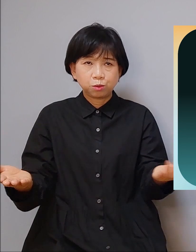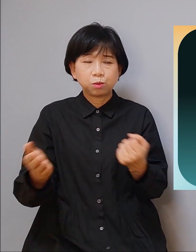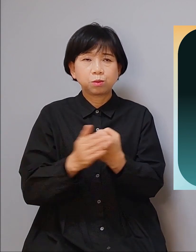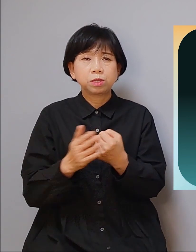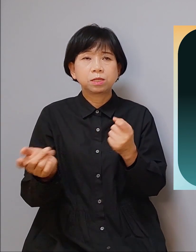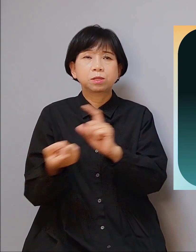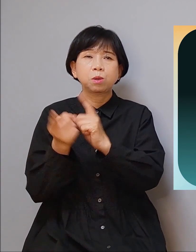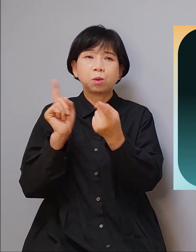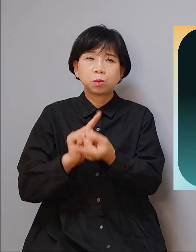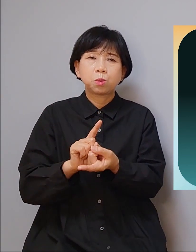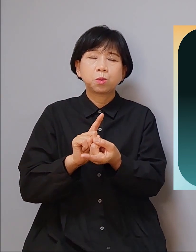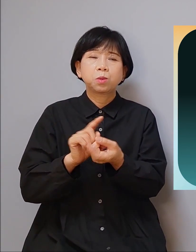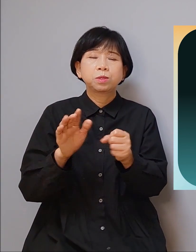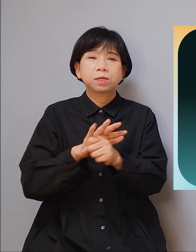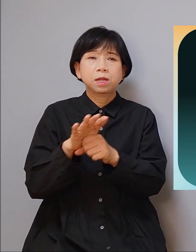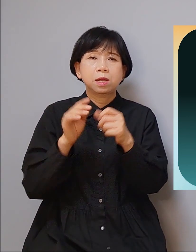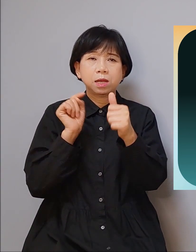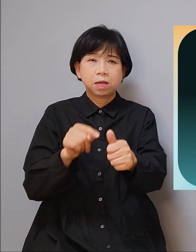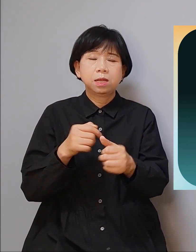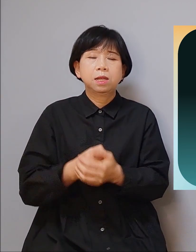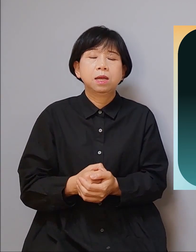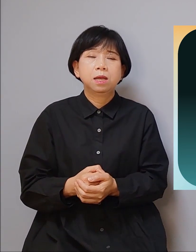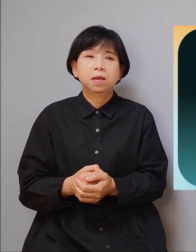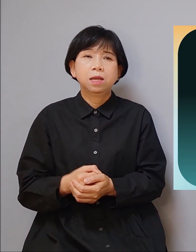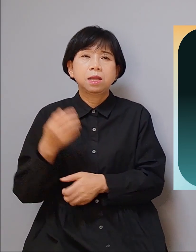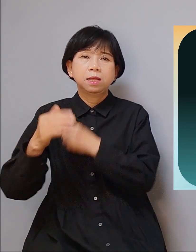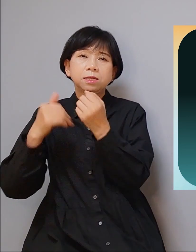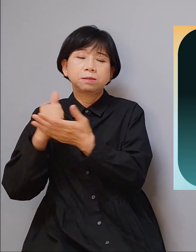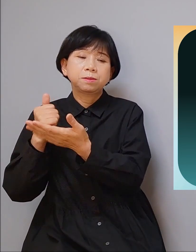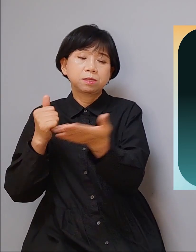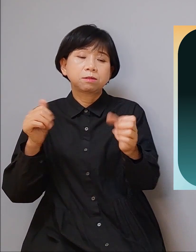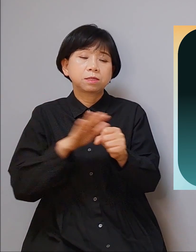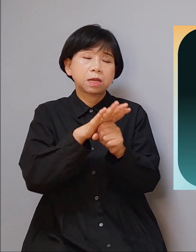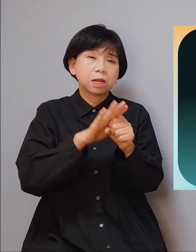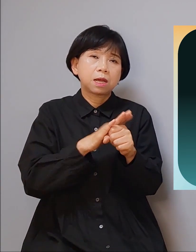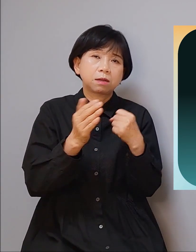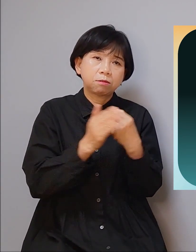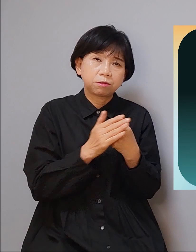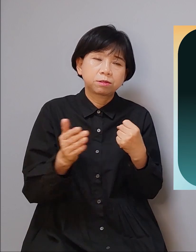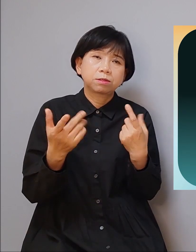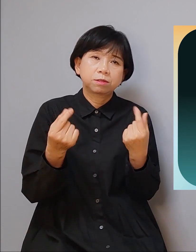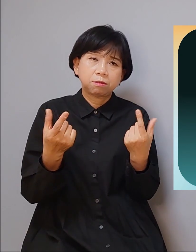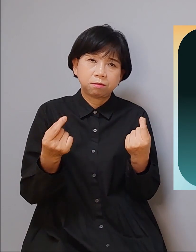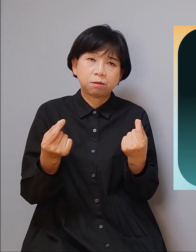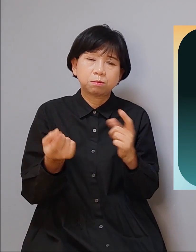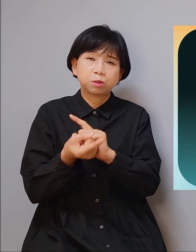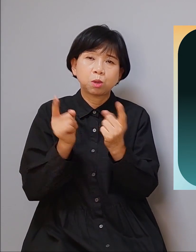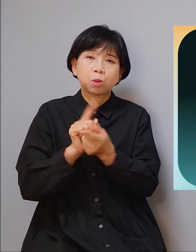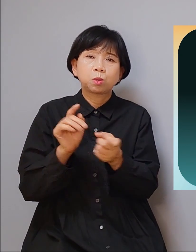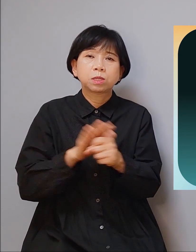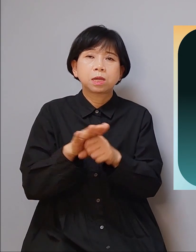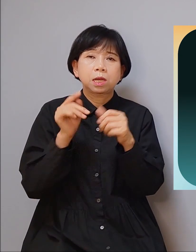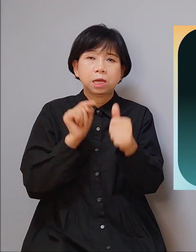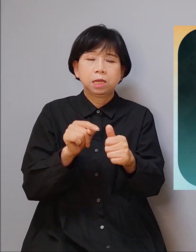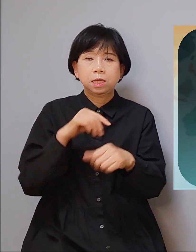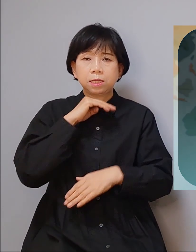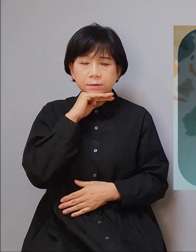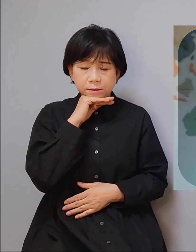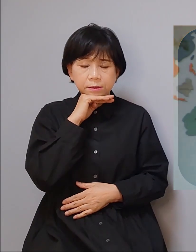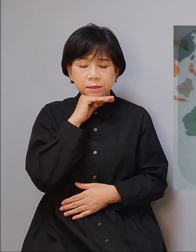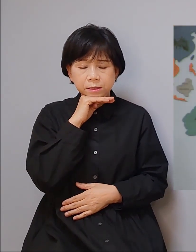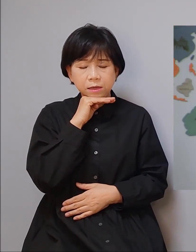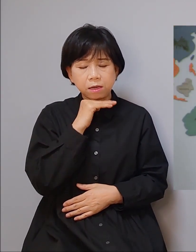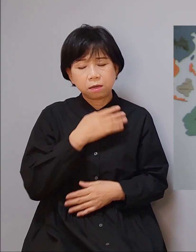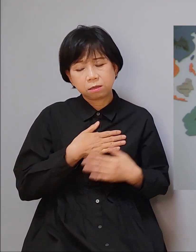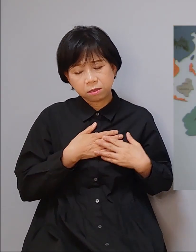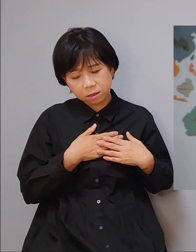서로 사랑하라. 내가 너희를 사랑한 것 같이 너희도 서로 사랑하라. 아멘. 성도 여러분, 기다리다가 힘이